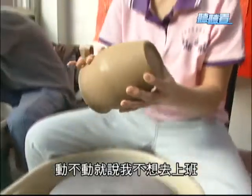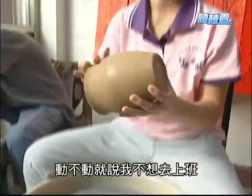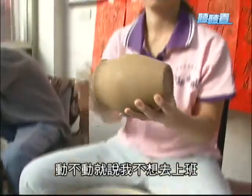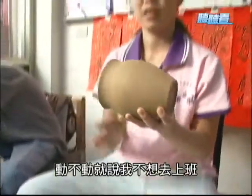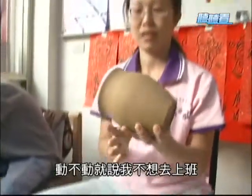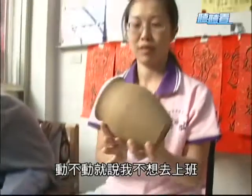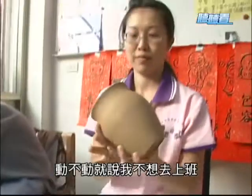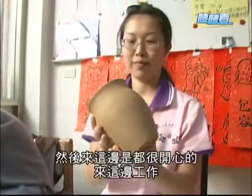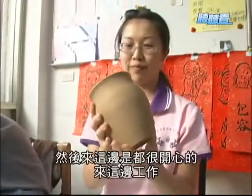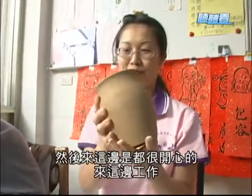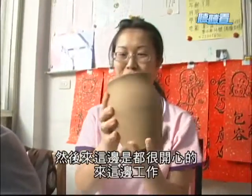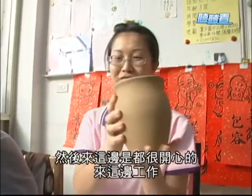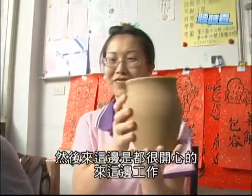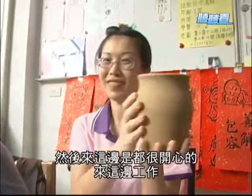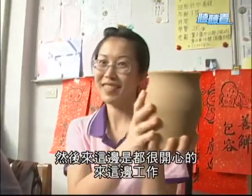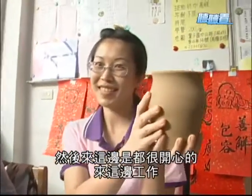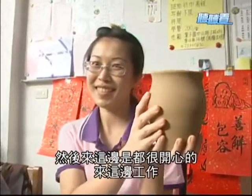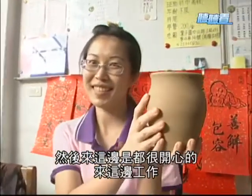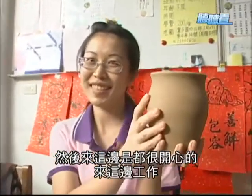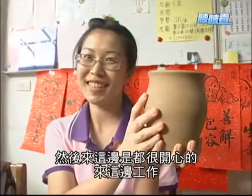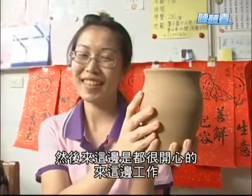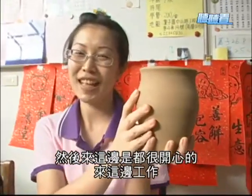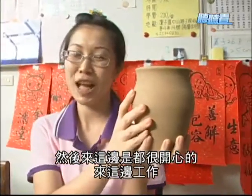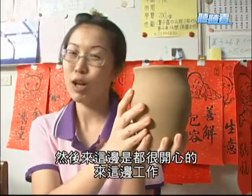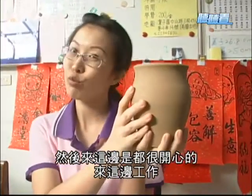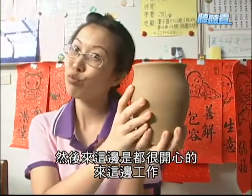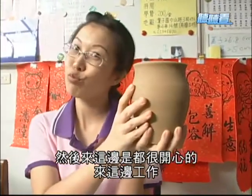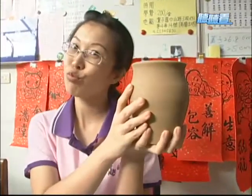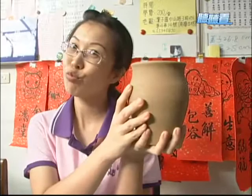上班，然后在这边都很开心的来这边工作。